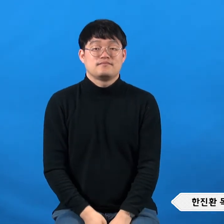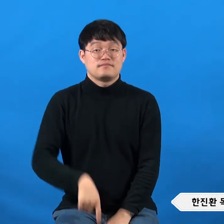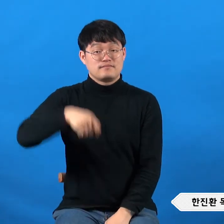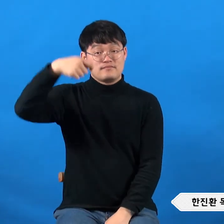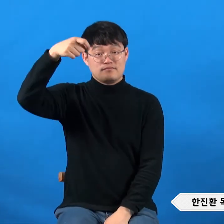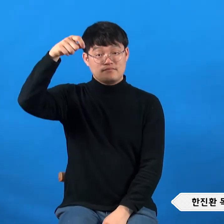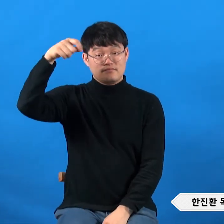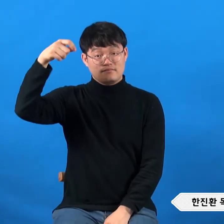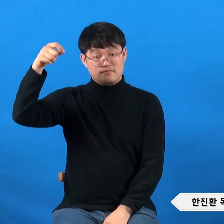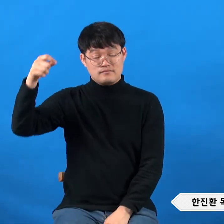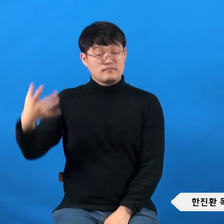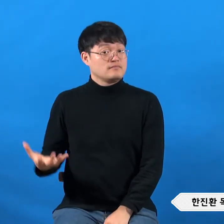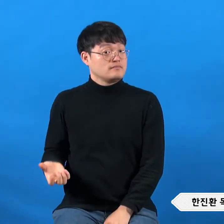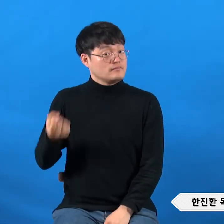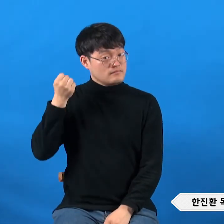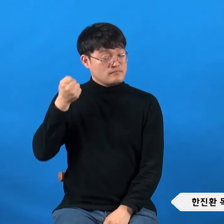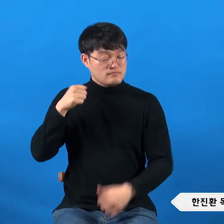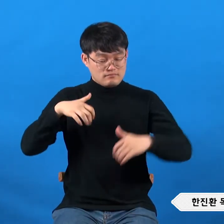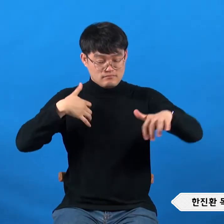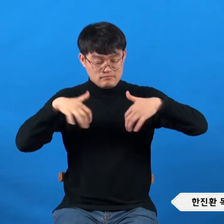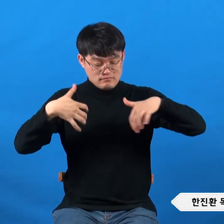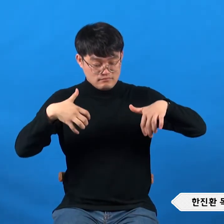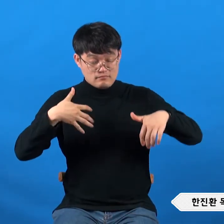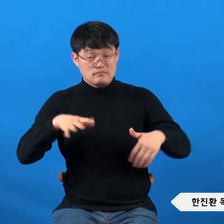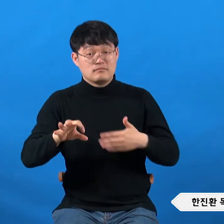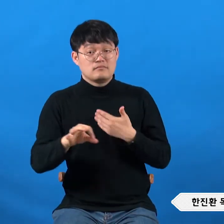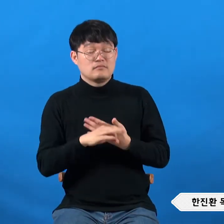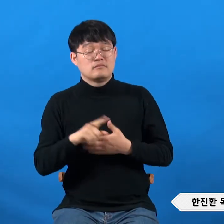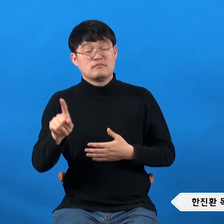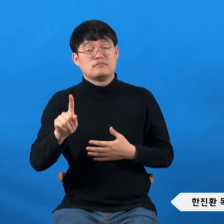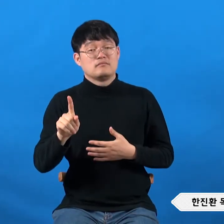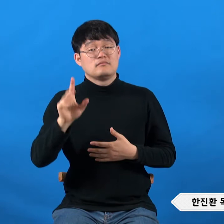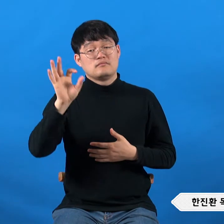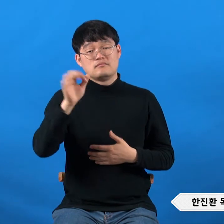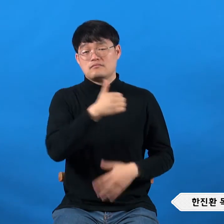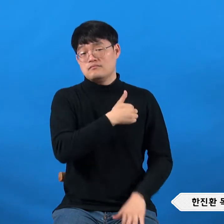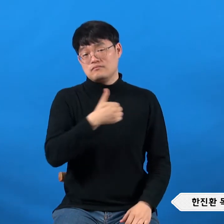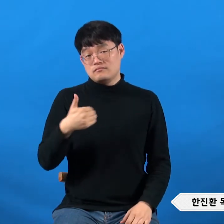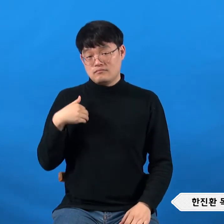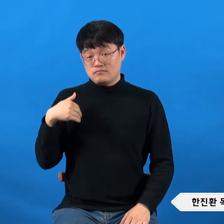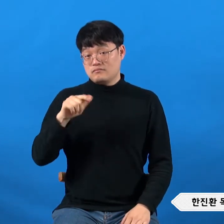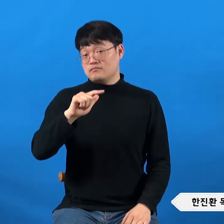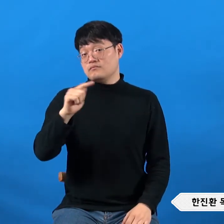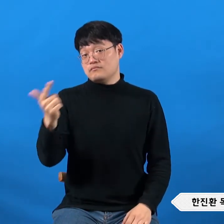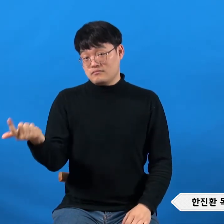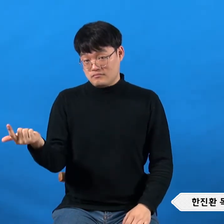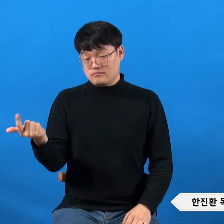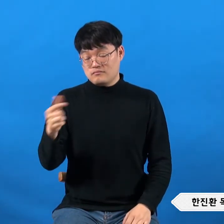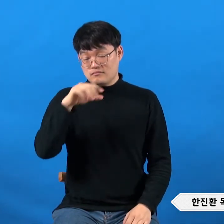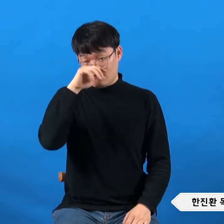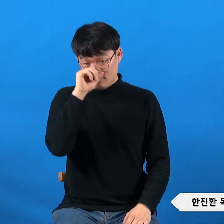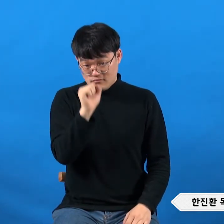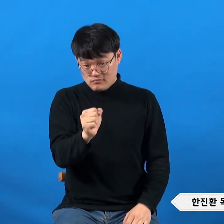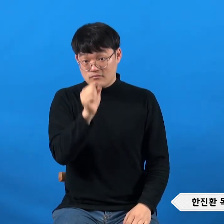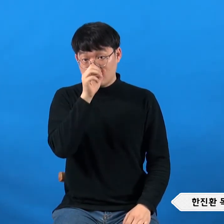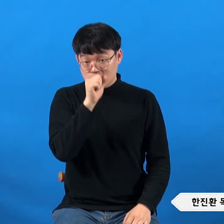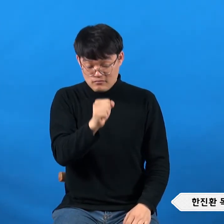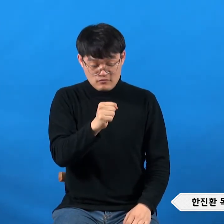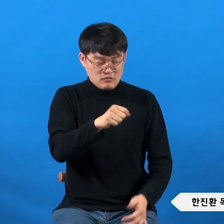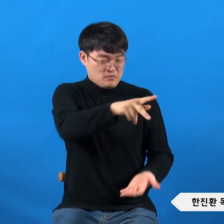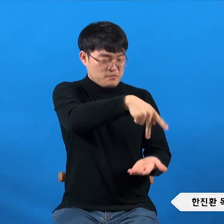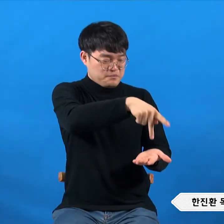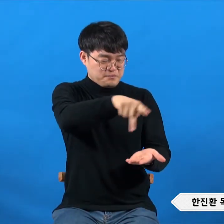이것 좀 몇 장 가지고 거리로 나서면 못할 일이 없습니다. 저녁에 근사한 뷔페 식당에도 갈